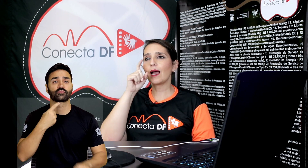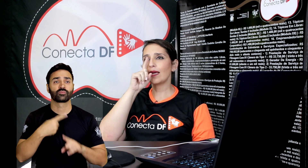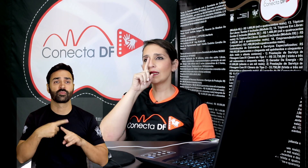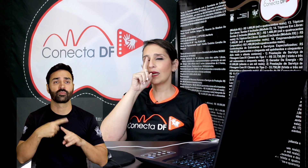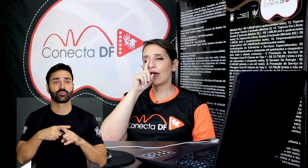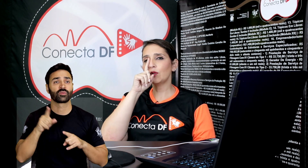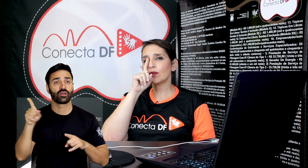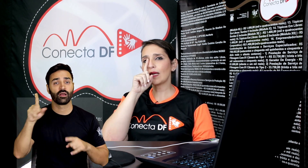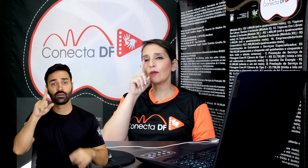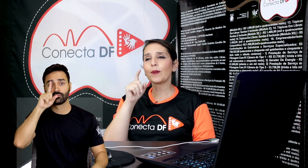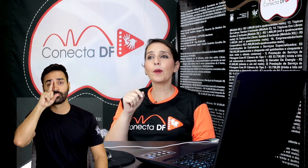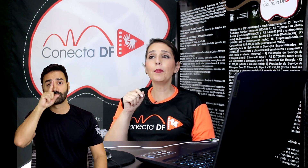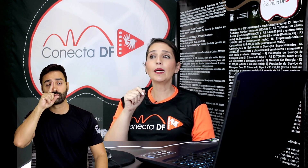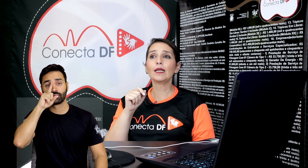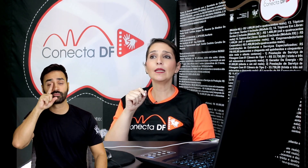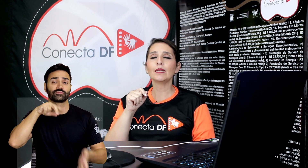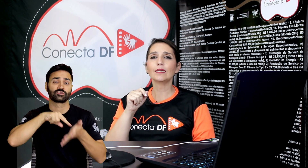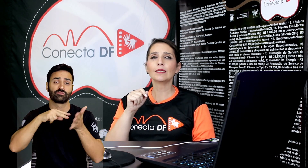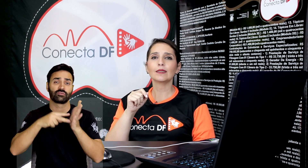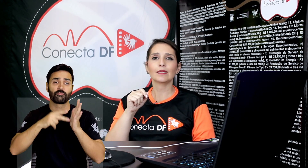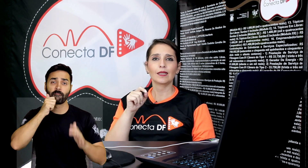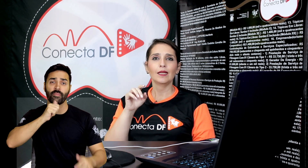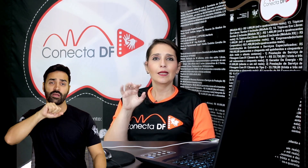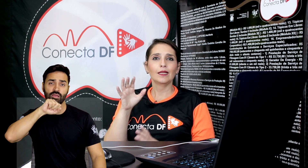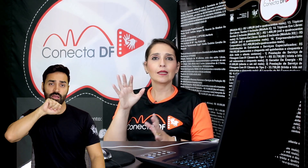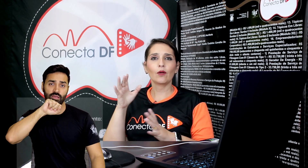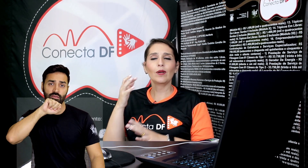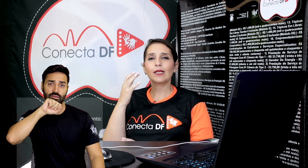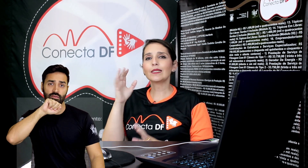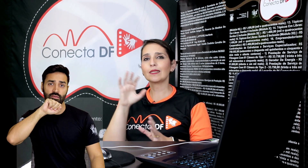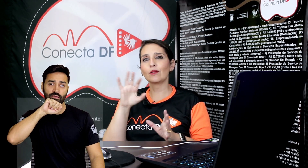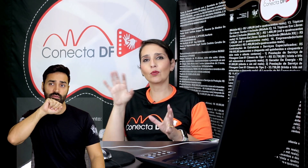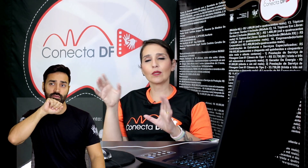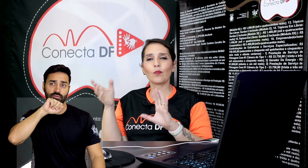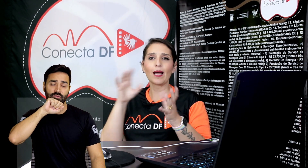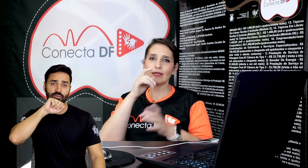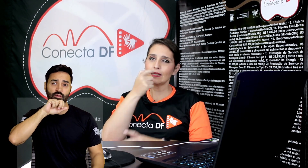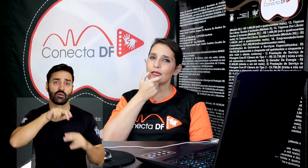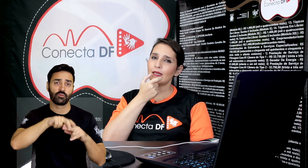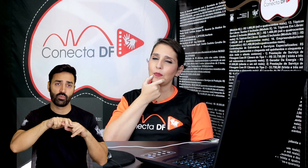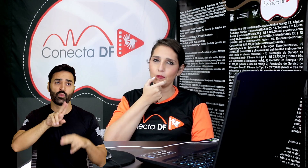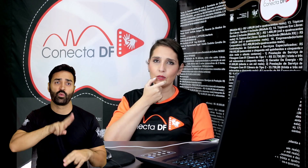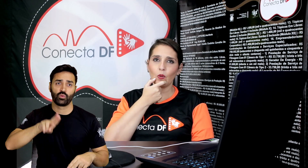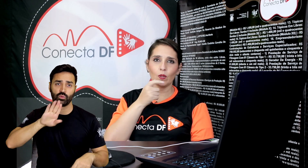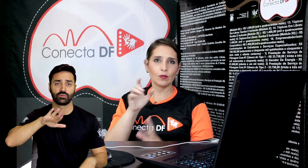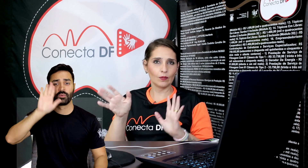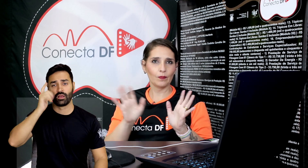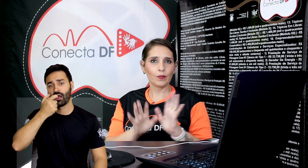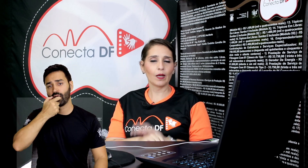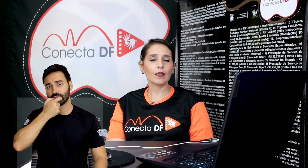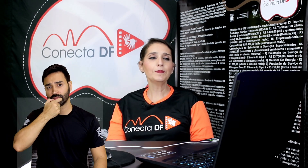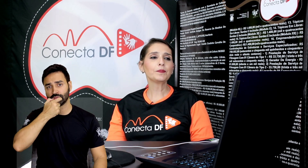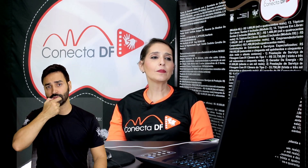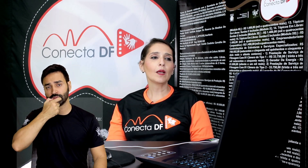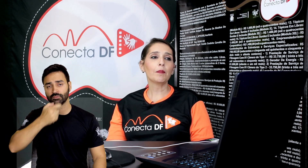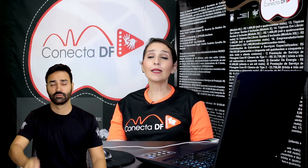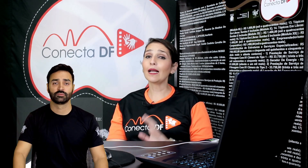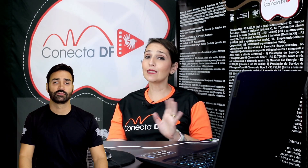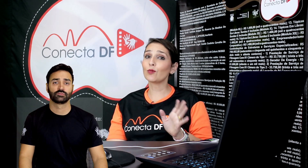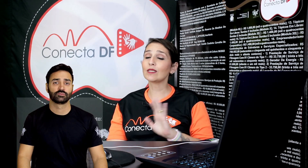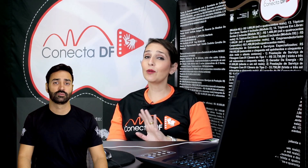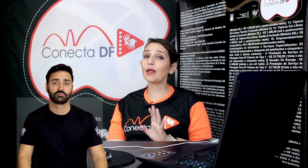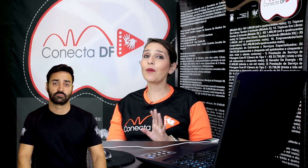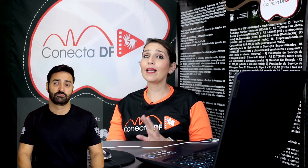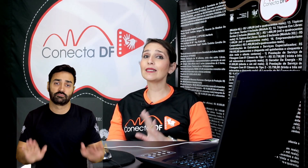Porque lá esse aqui é muito usado para mamãe. Então eles usam mais esse aqui para biscoito, tá? Mas